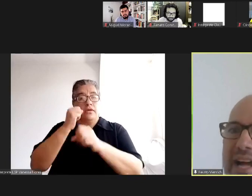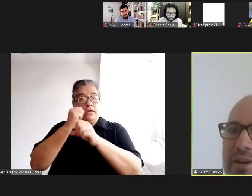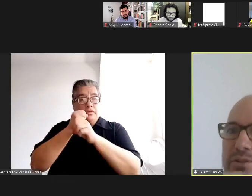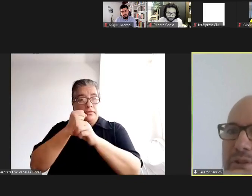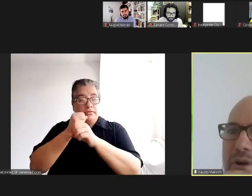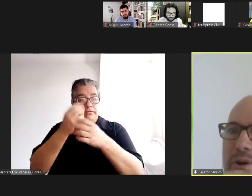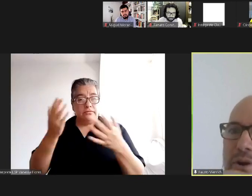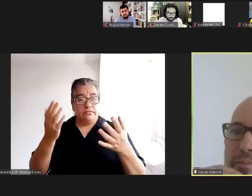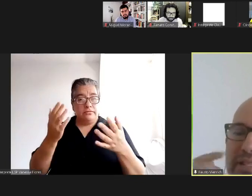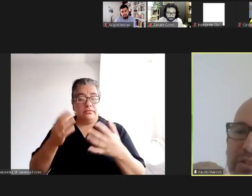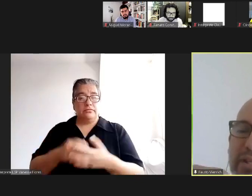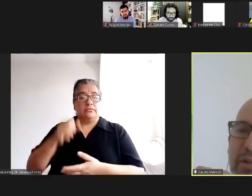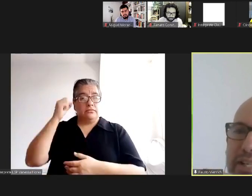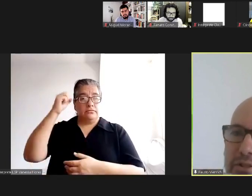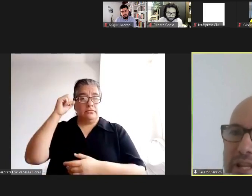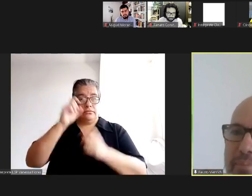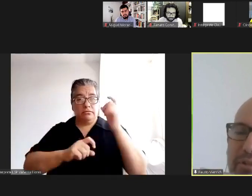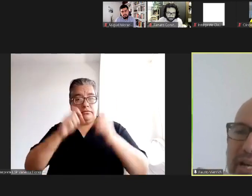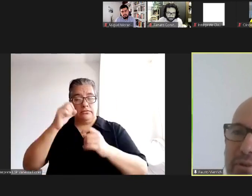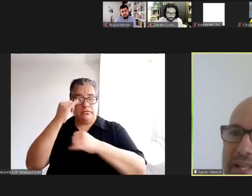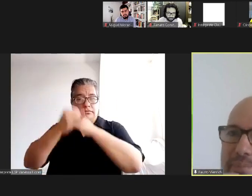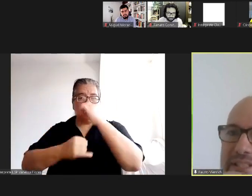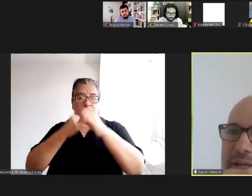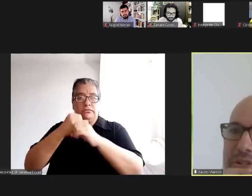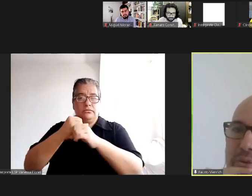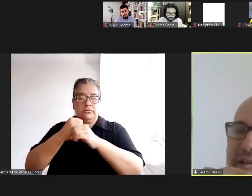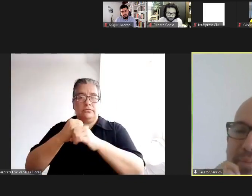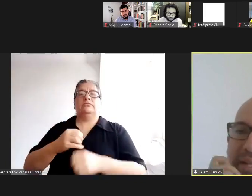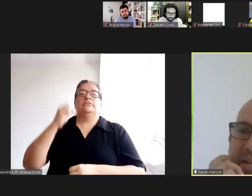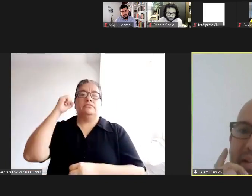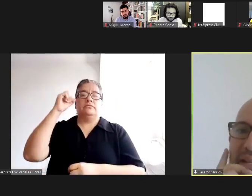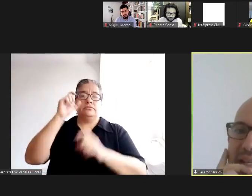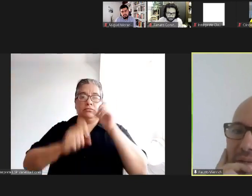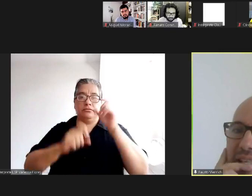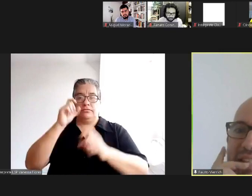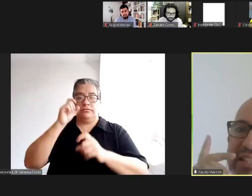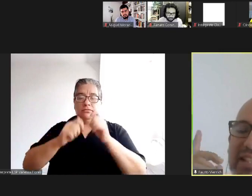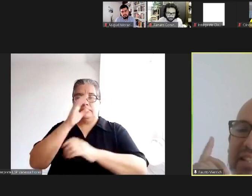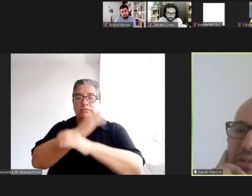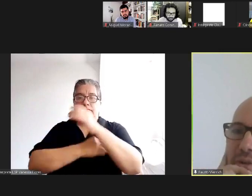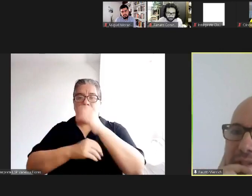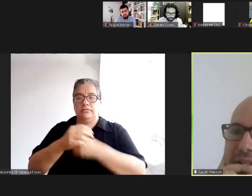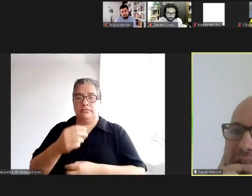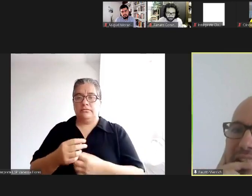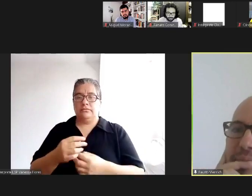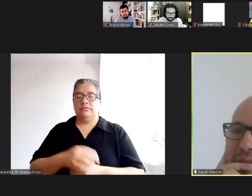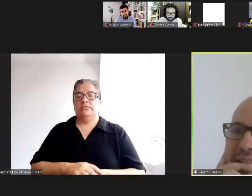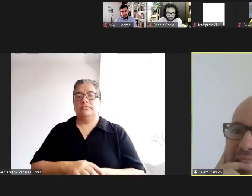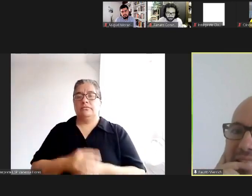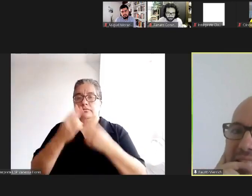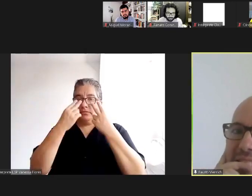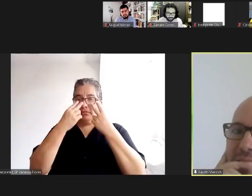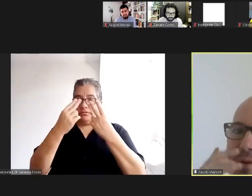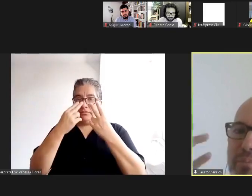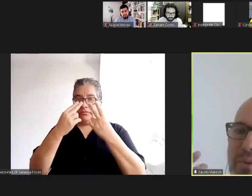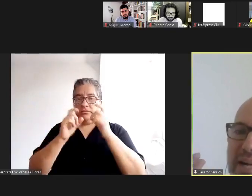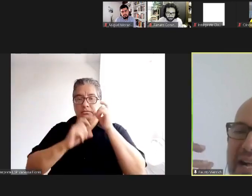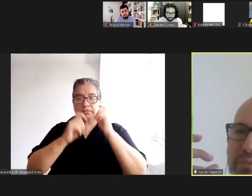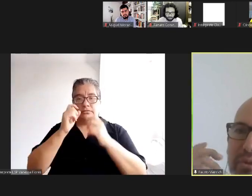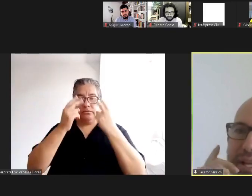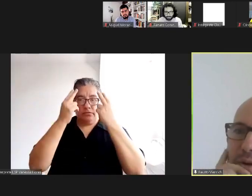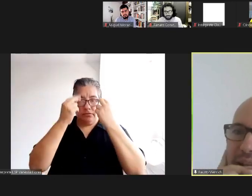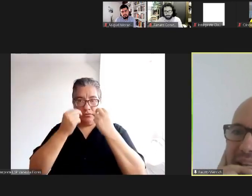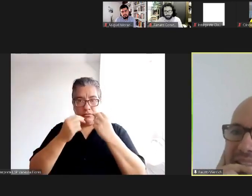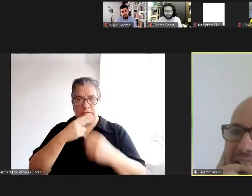Derechos Humanos o la Convención de los Derechos de las Personas con Discapacidad Visual. Entonces, en ese sentido, considero que es importante